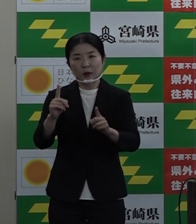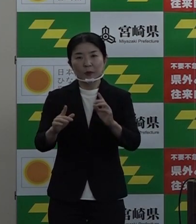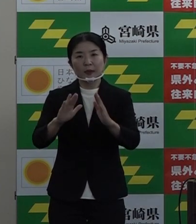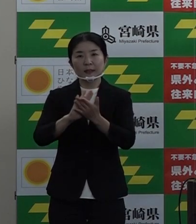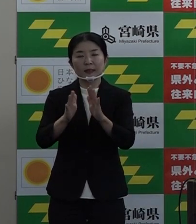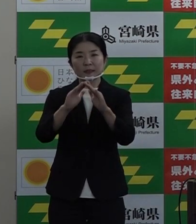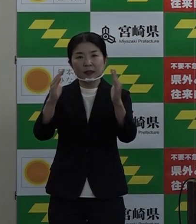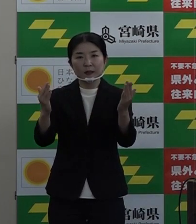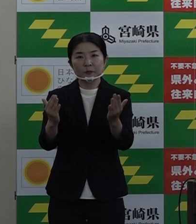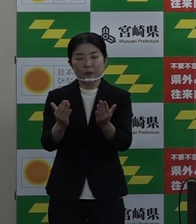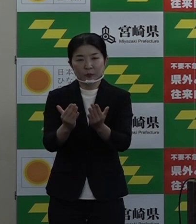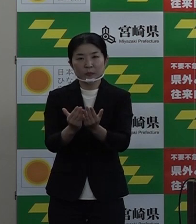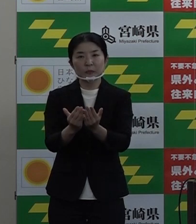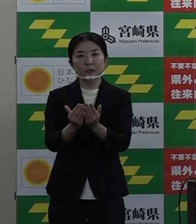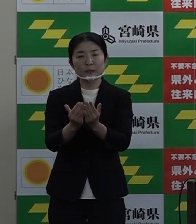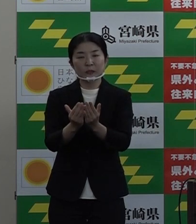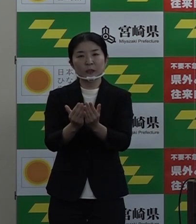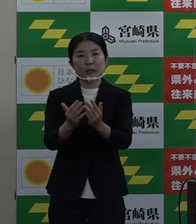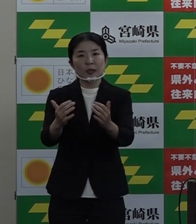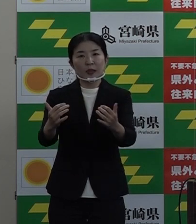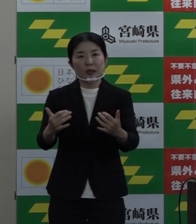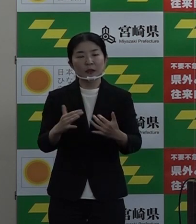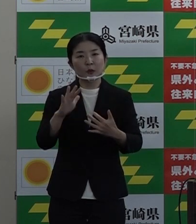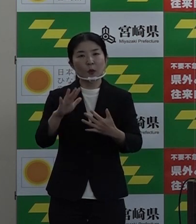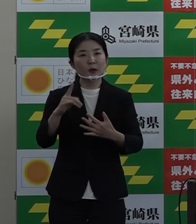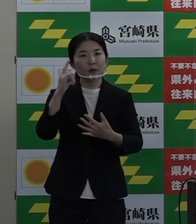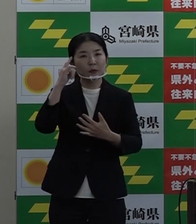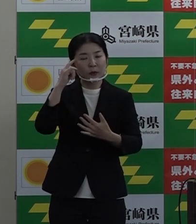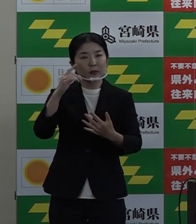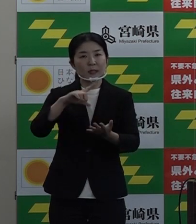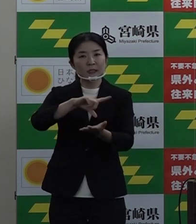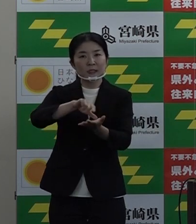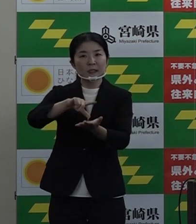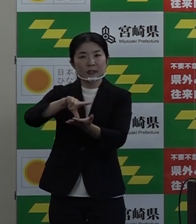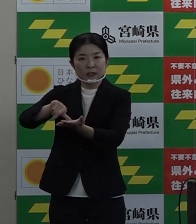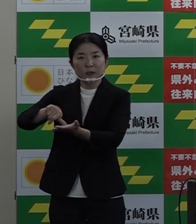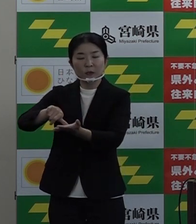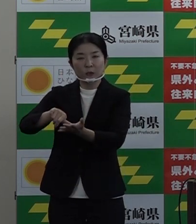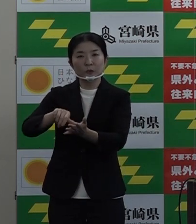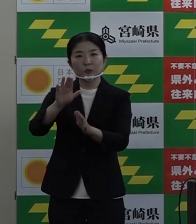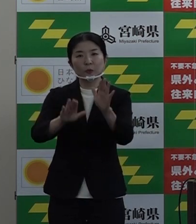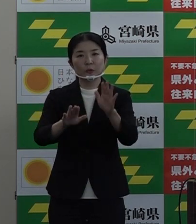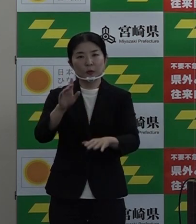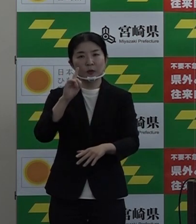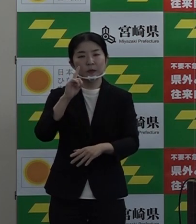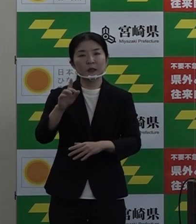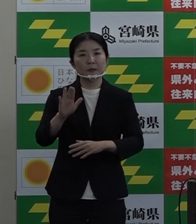きく影響するのではないかという認識で、この県域ごとの状況としては見ております。